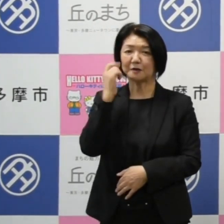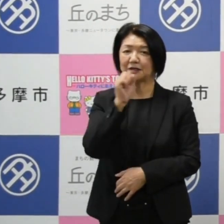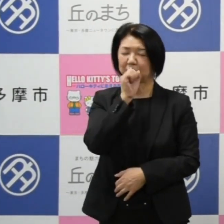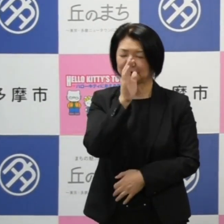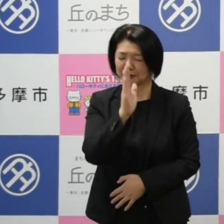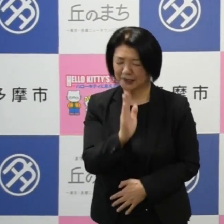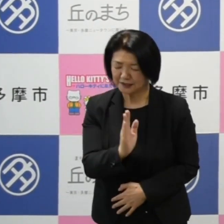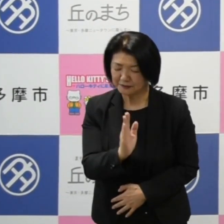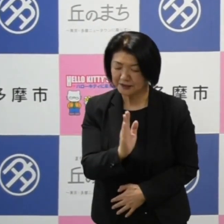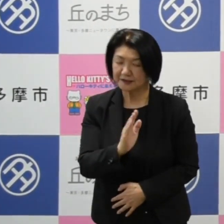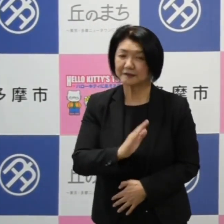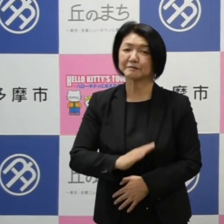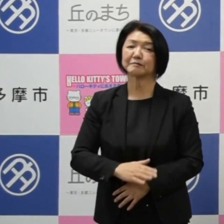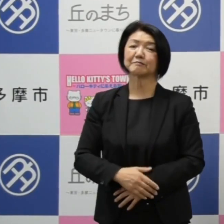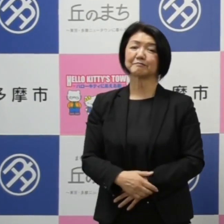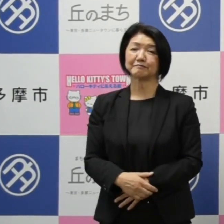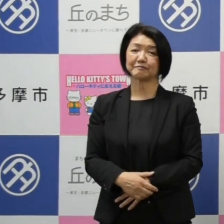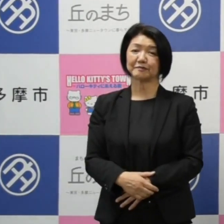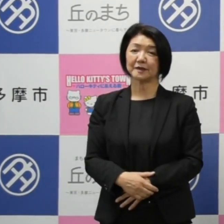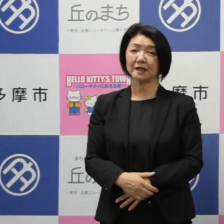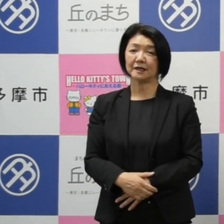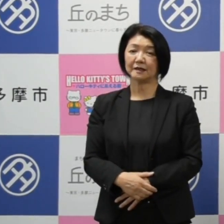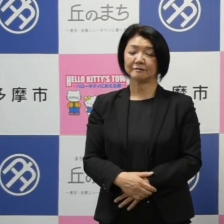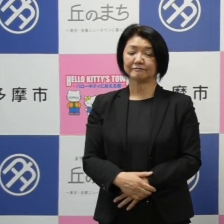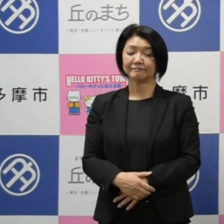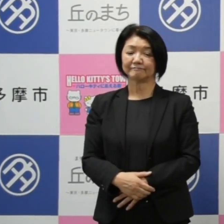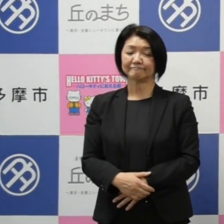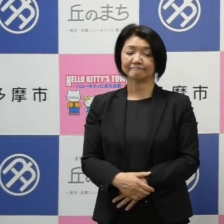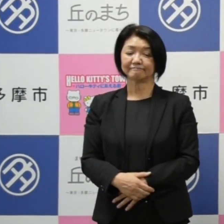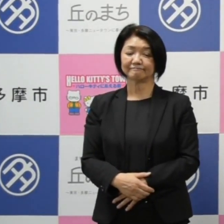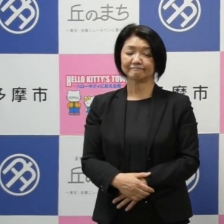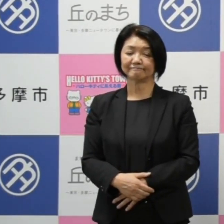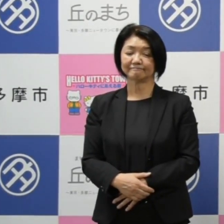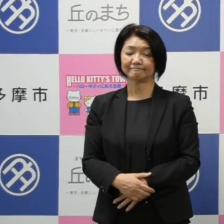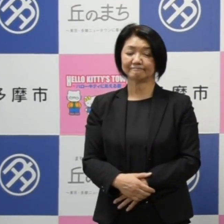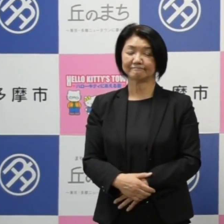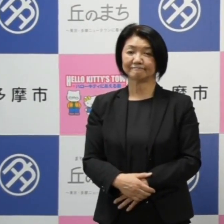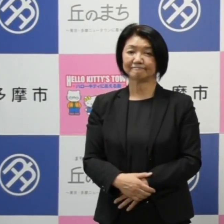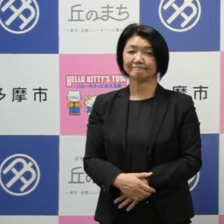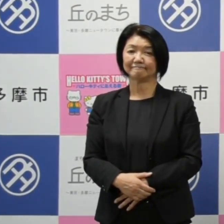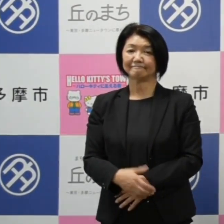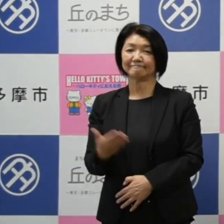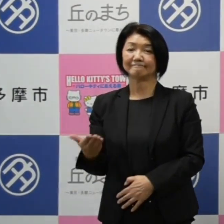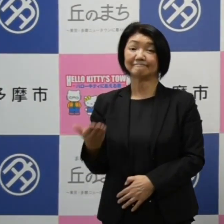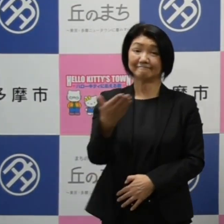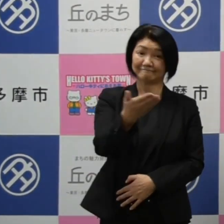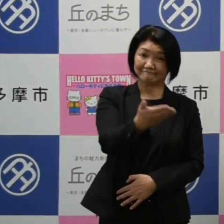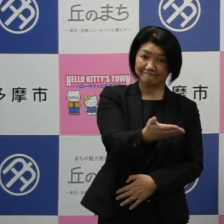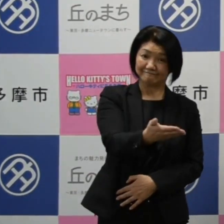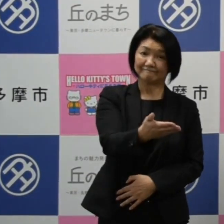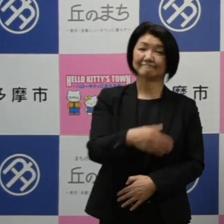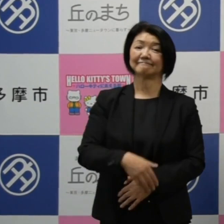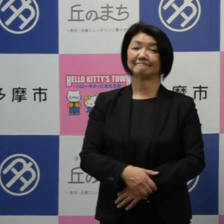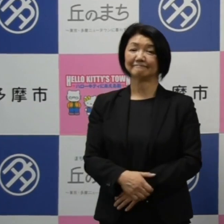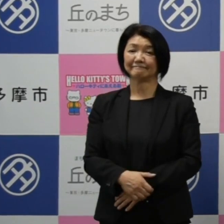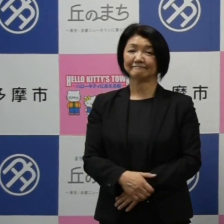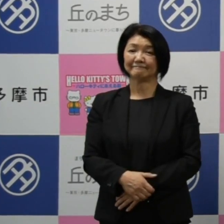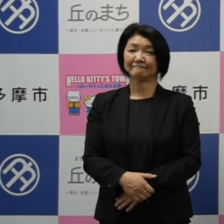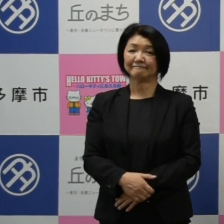ろしくお願いいたします。最後に 次のフリップをご覧ください。